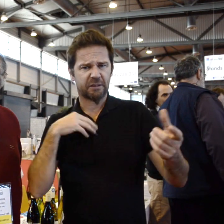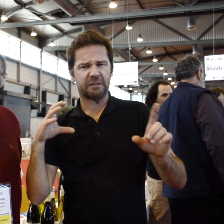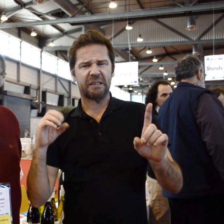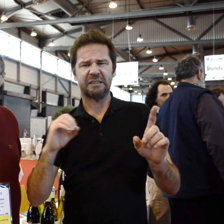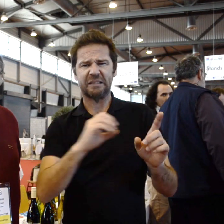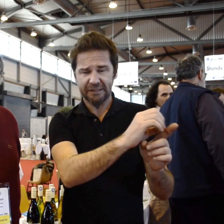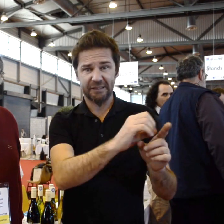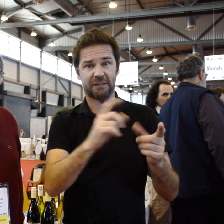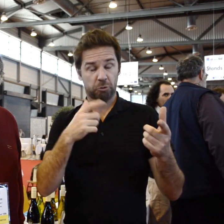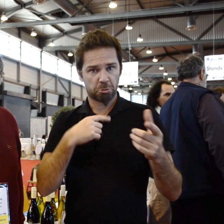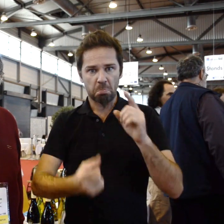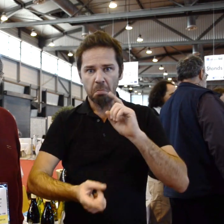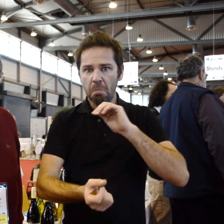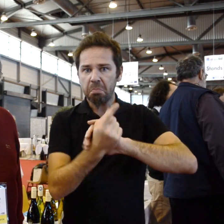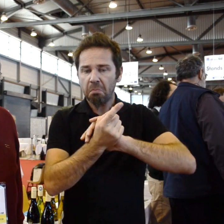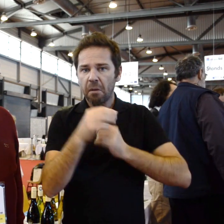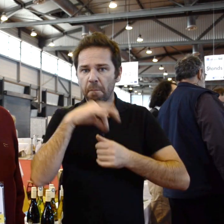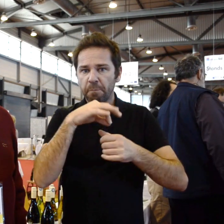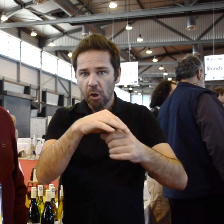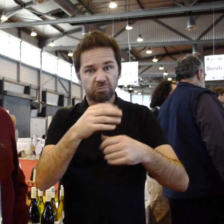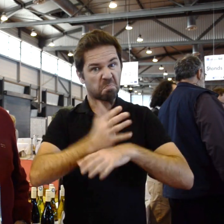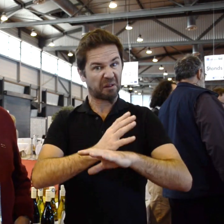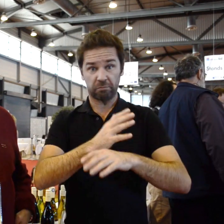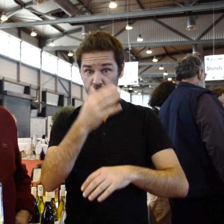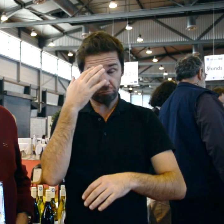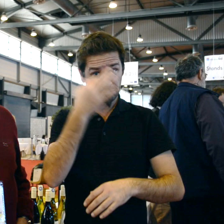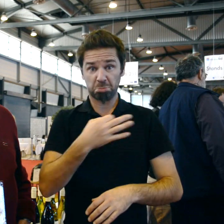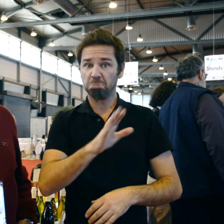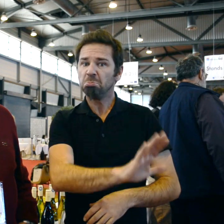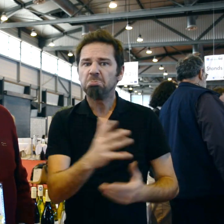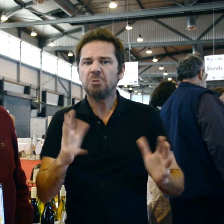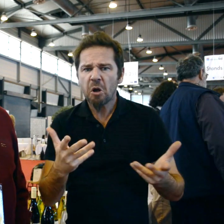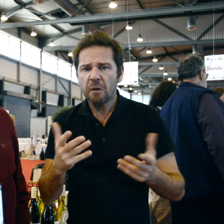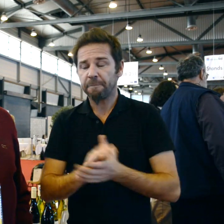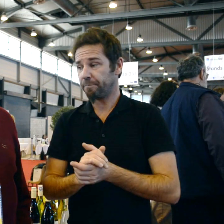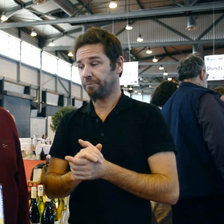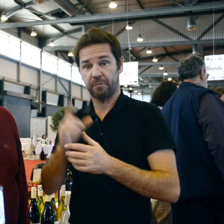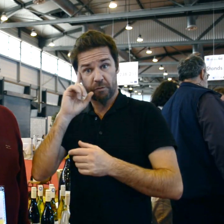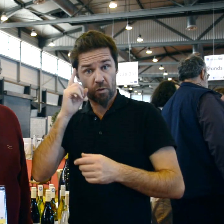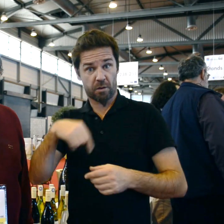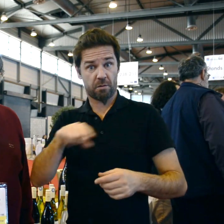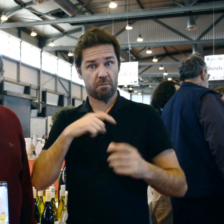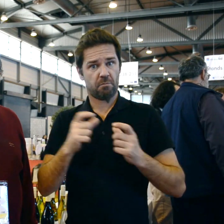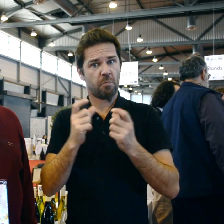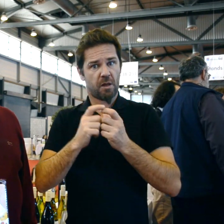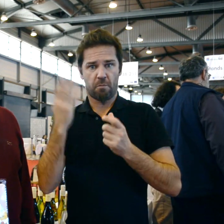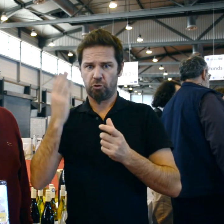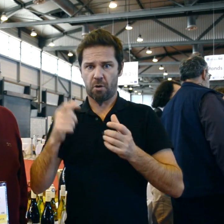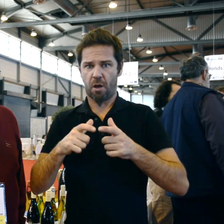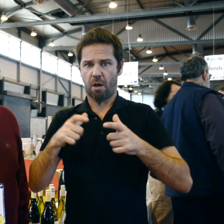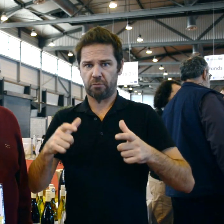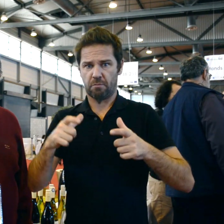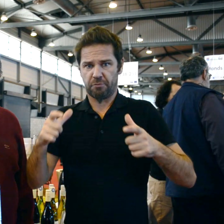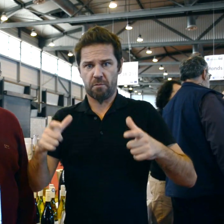Comment vous êtes venu l'idée, Monsieur Pujibé, de planter ces cépages? Disons que le domaine avait besoin de s'agrandir. Comme on est